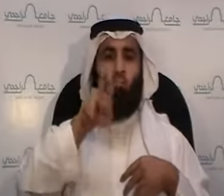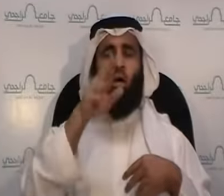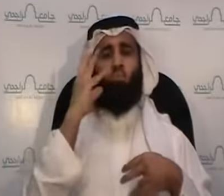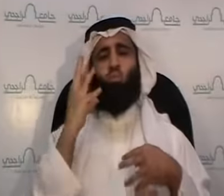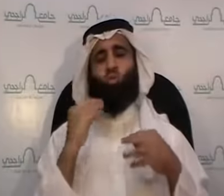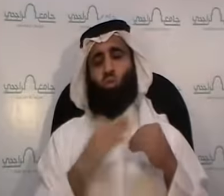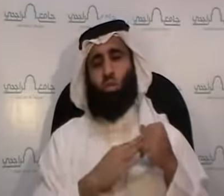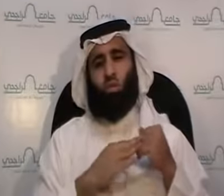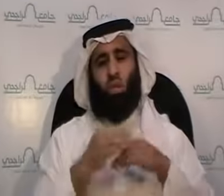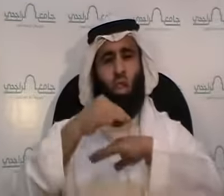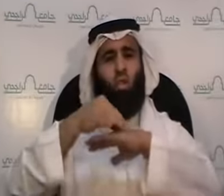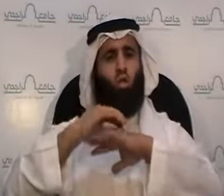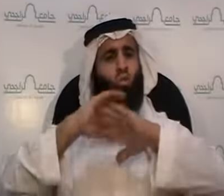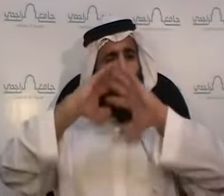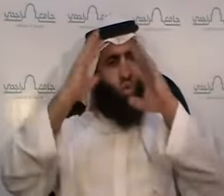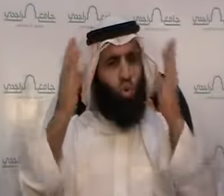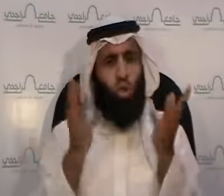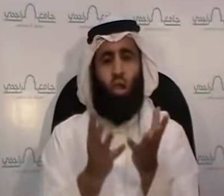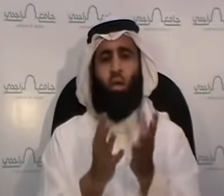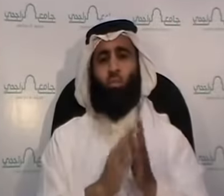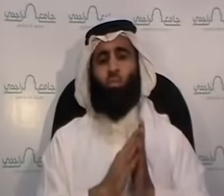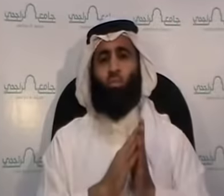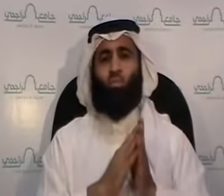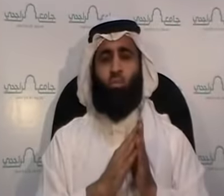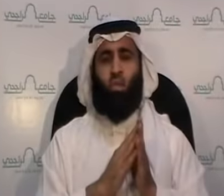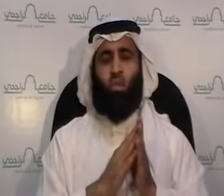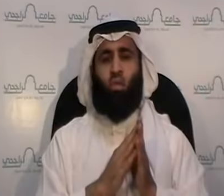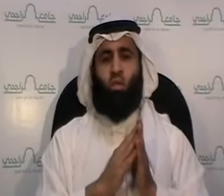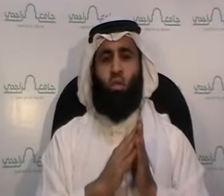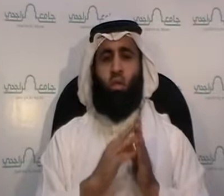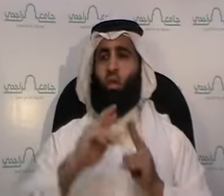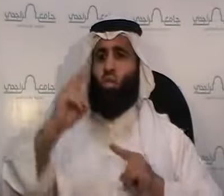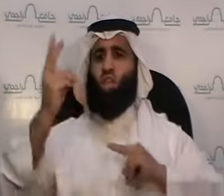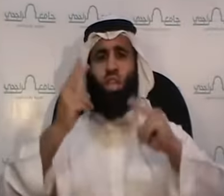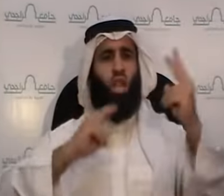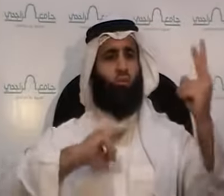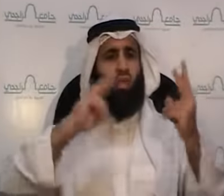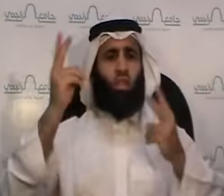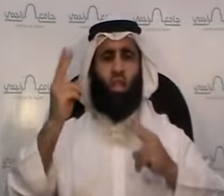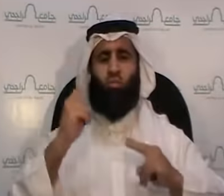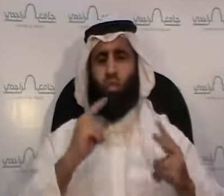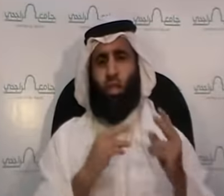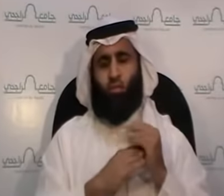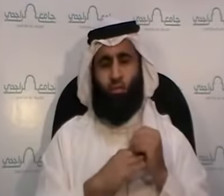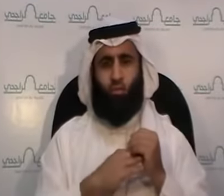الأوامر والنواهي على تفاوت كبير في الالتزام بها